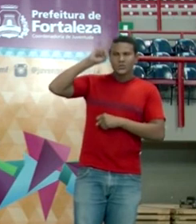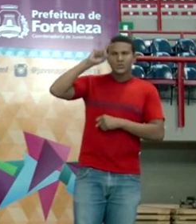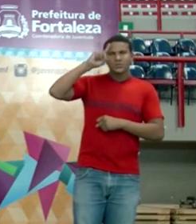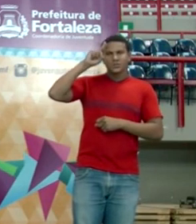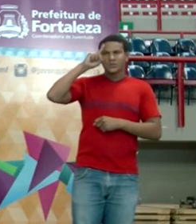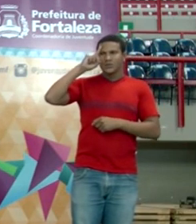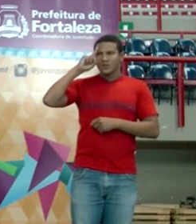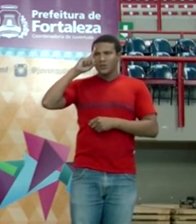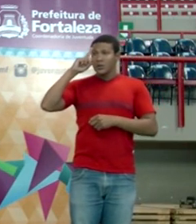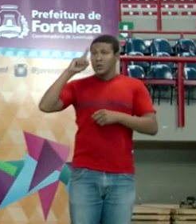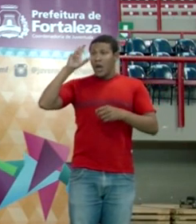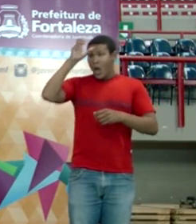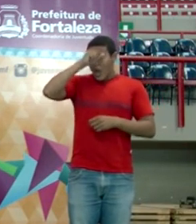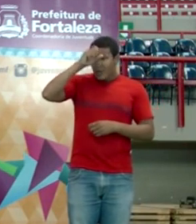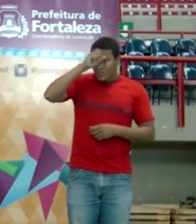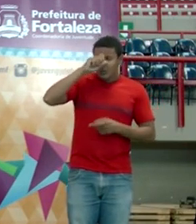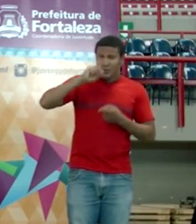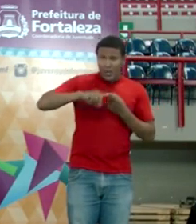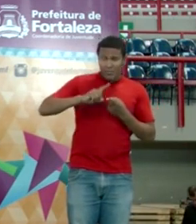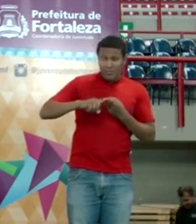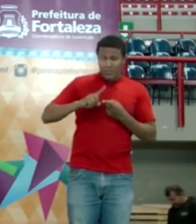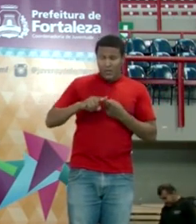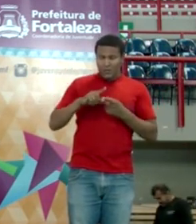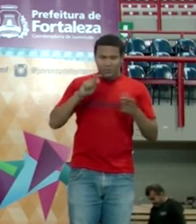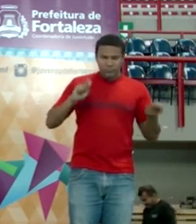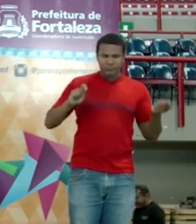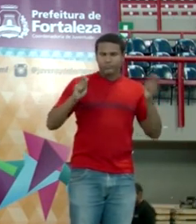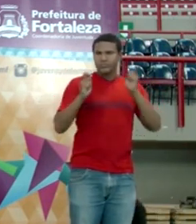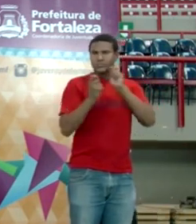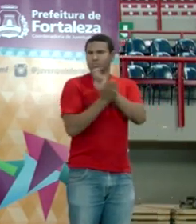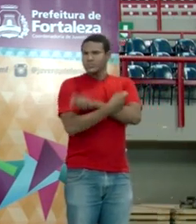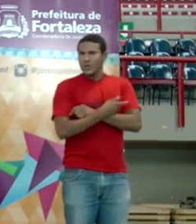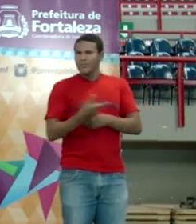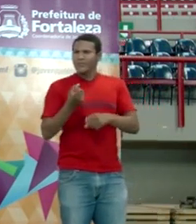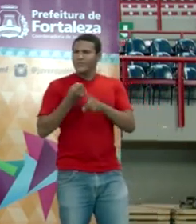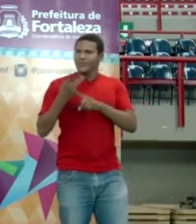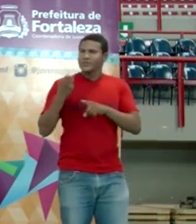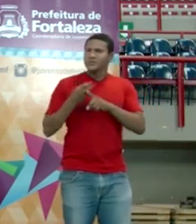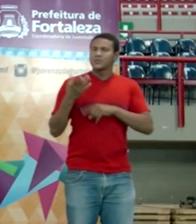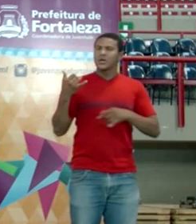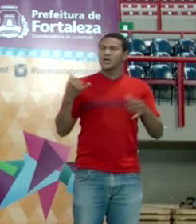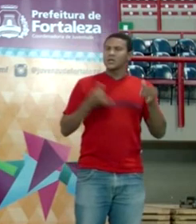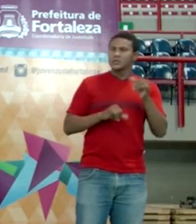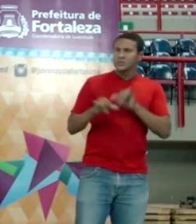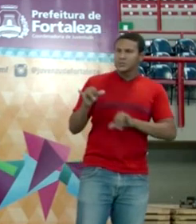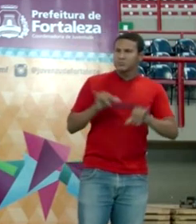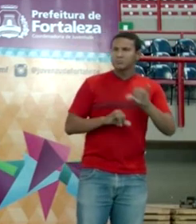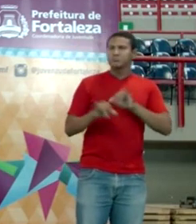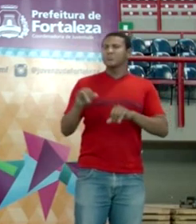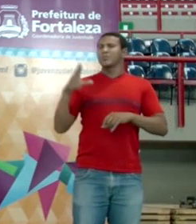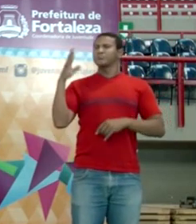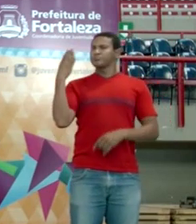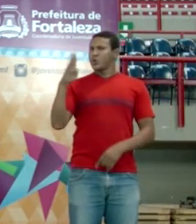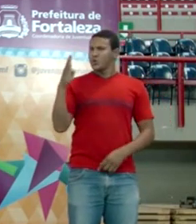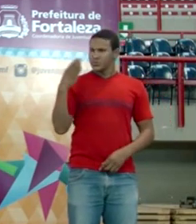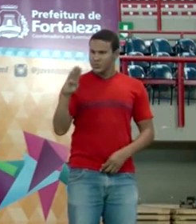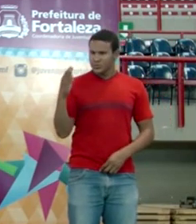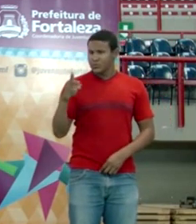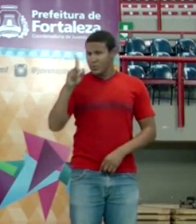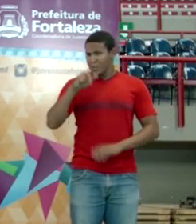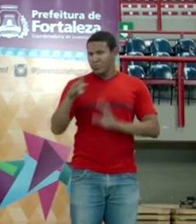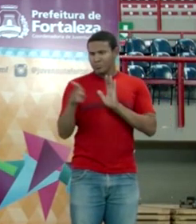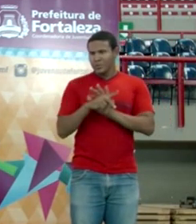traduzir isso para o que nós aprendemos na física, na química, na biologia, que são as ciências